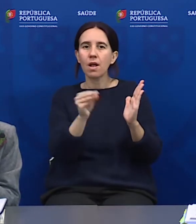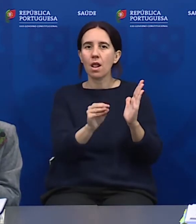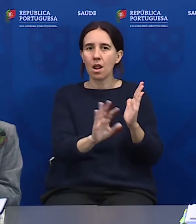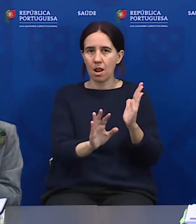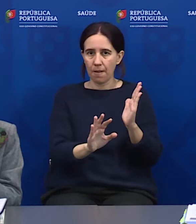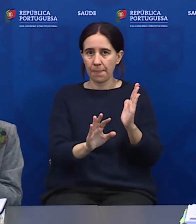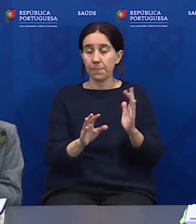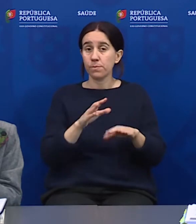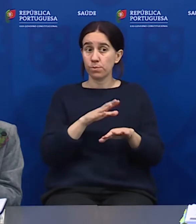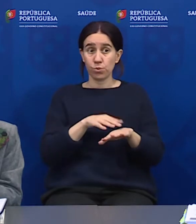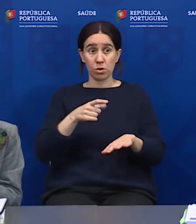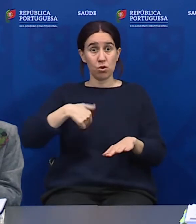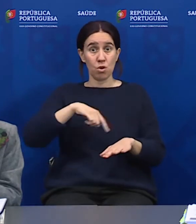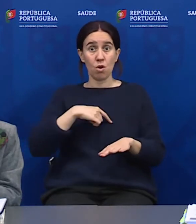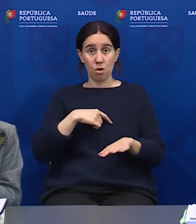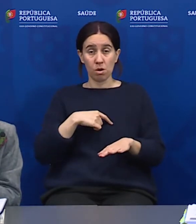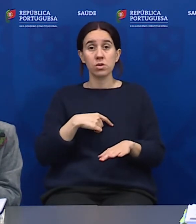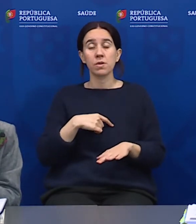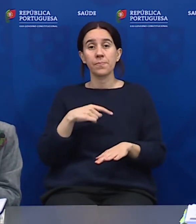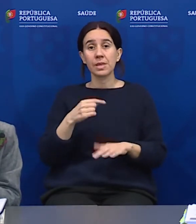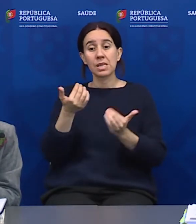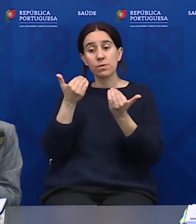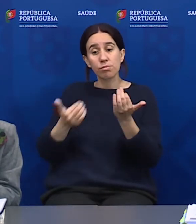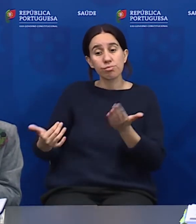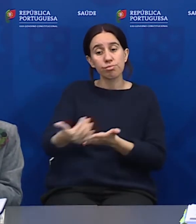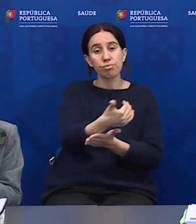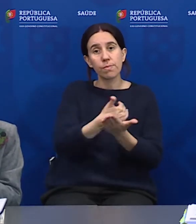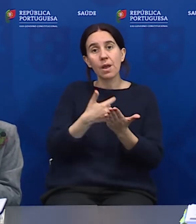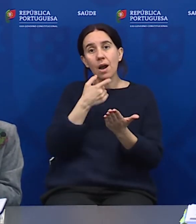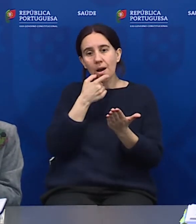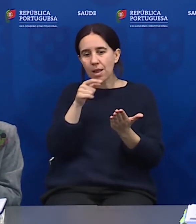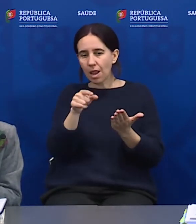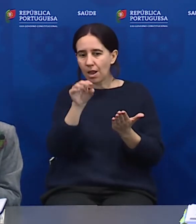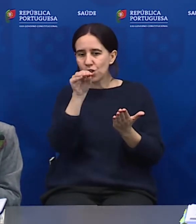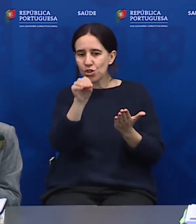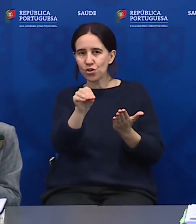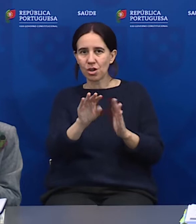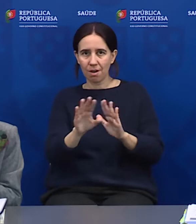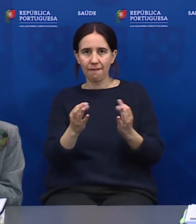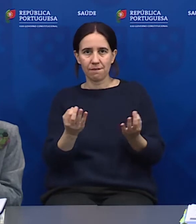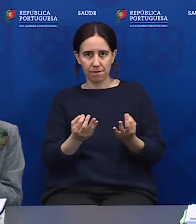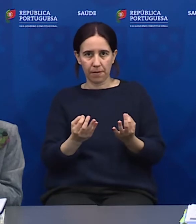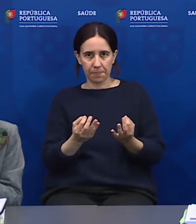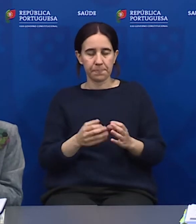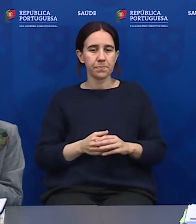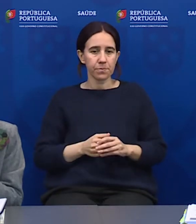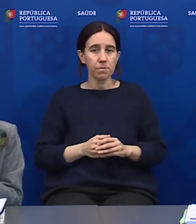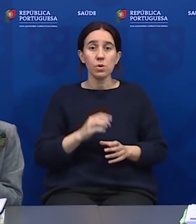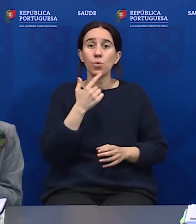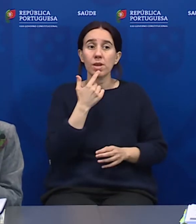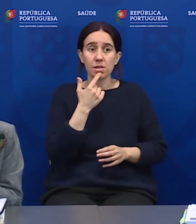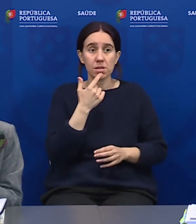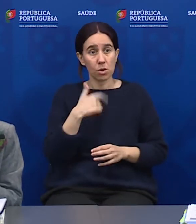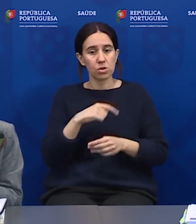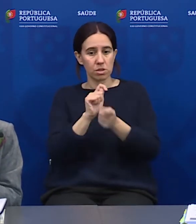preenchido. E, portanto, nós só conseguimos colher informação daqueles que vêm preenchidos. O que quer dizer que